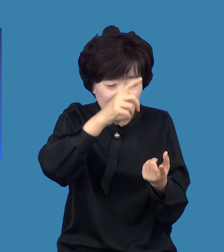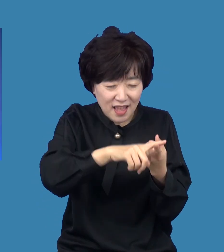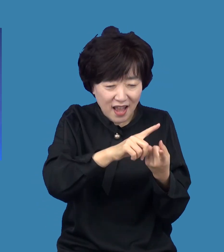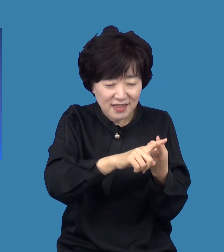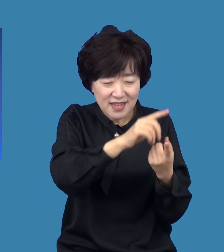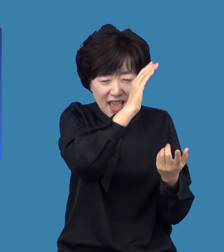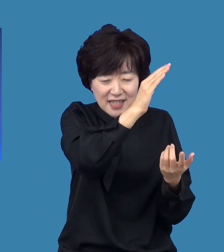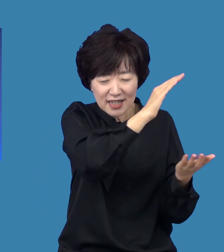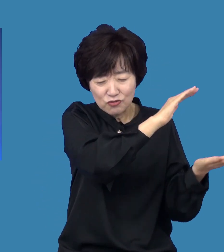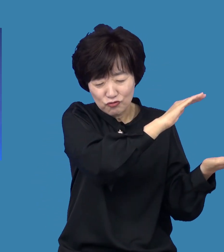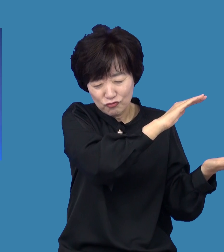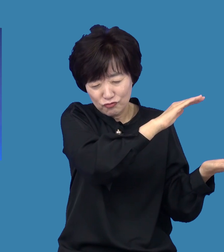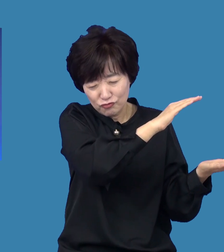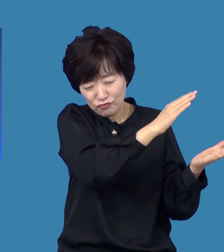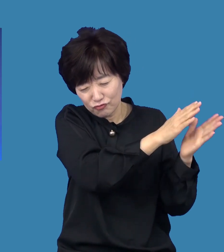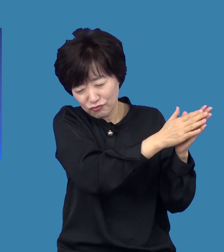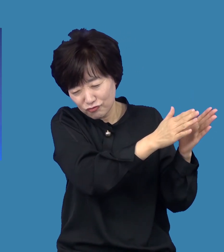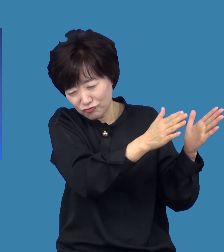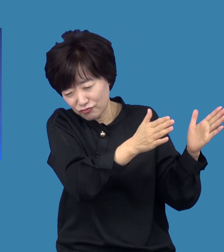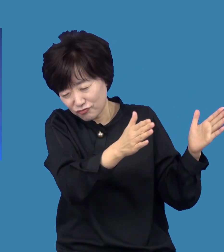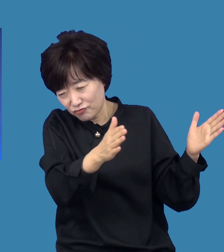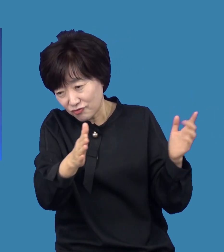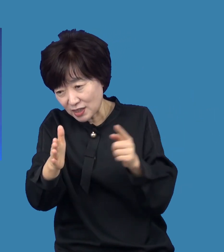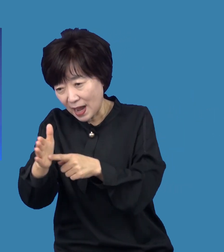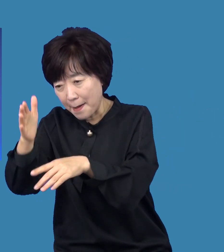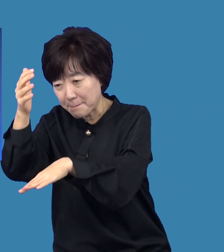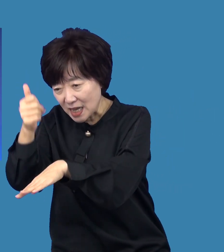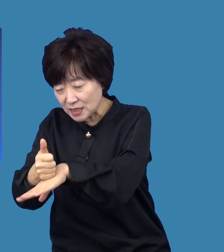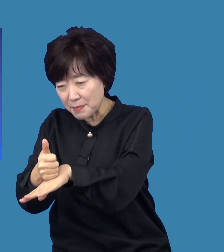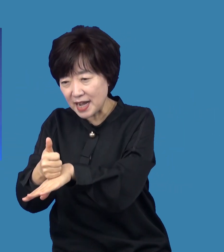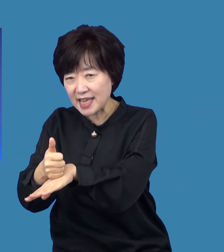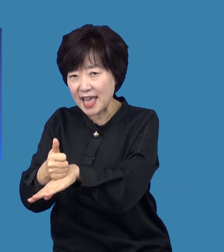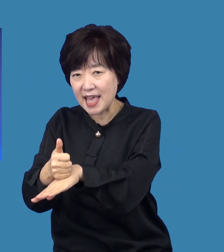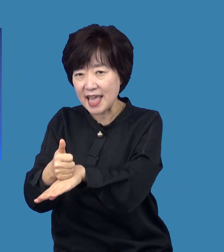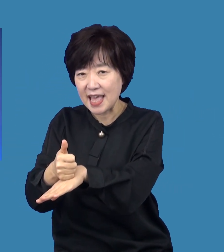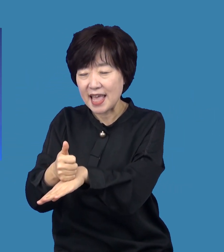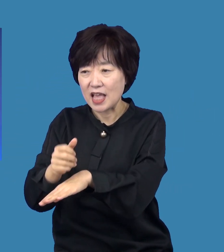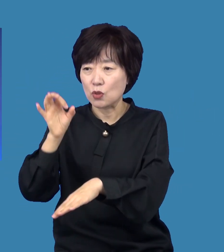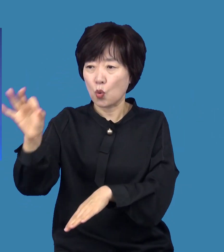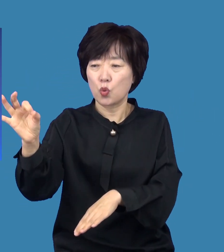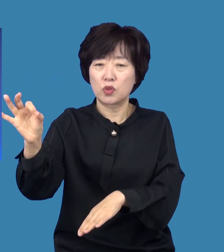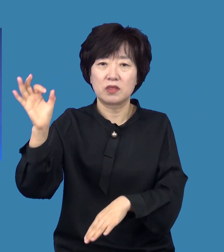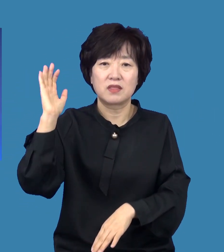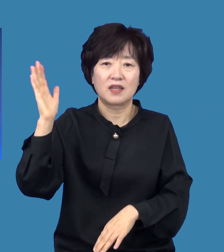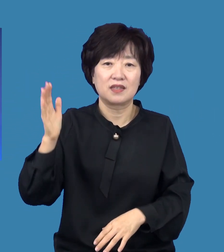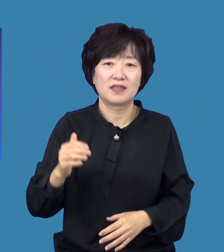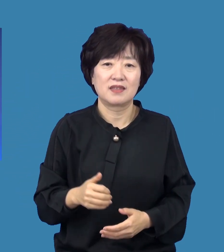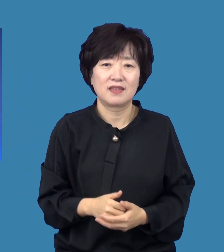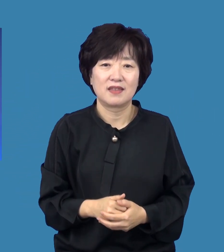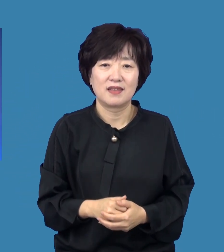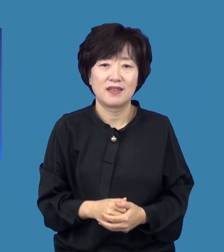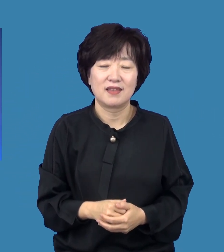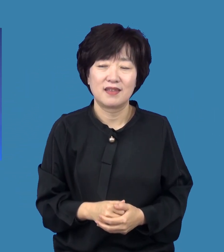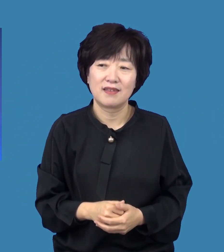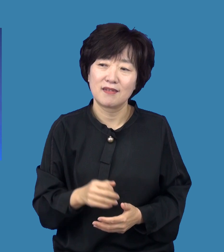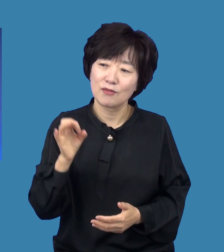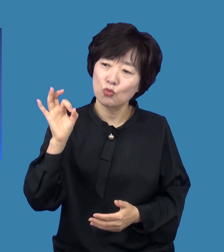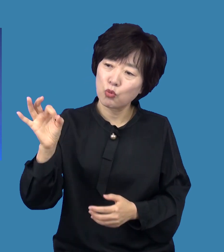쭉 끌어오다가 가장 마지막 장에 딱 친 게 뭐냐 하면 돈 얘기, 연보에 대한